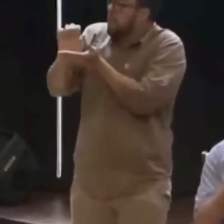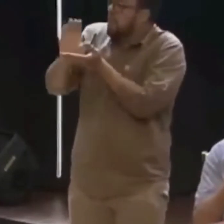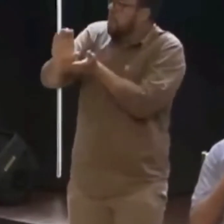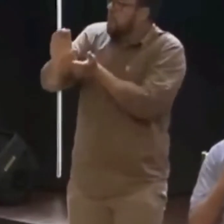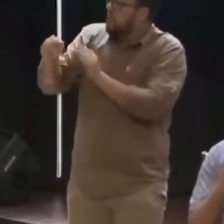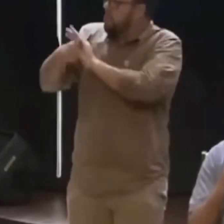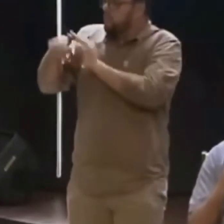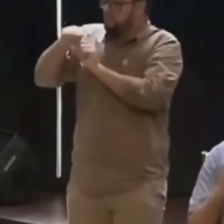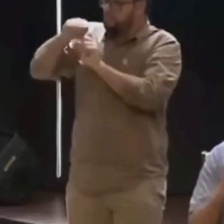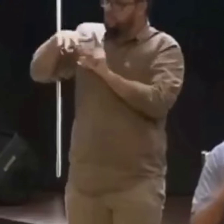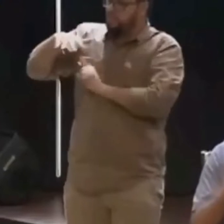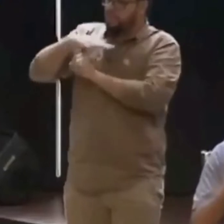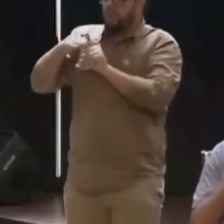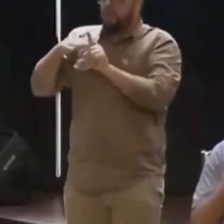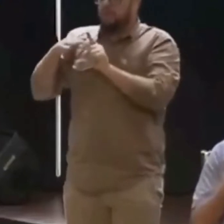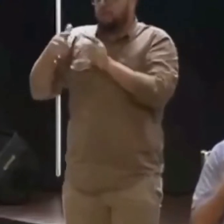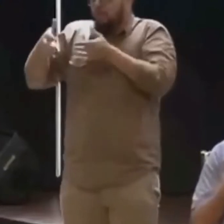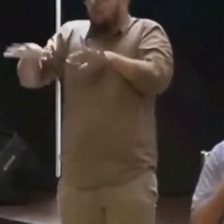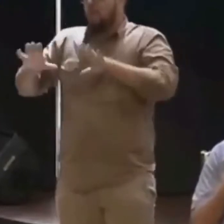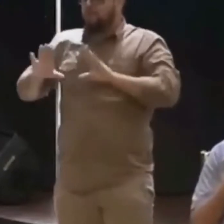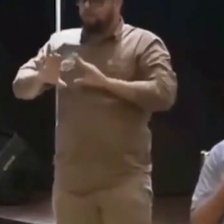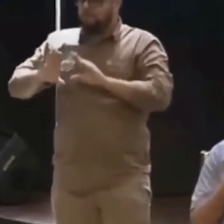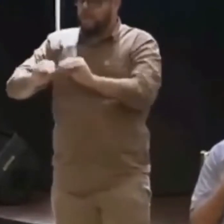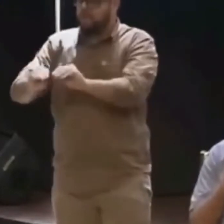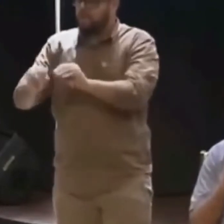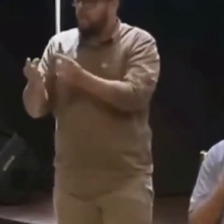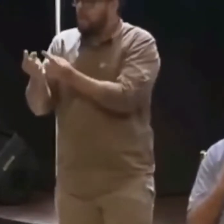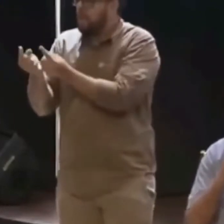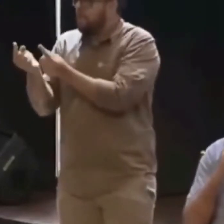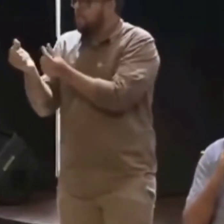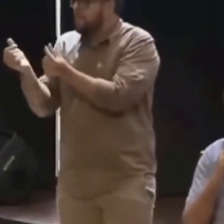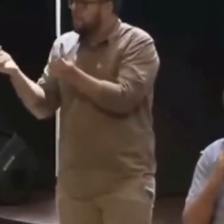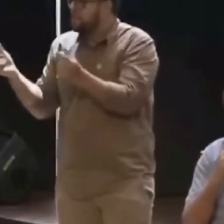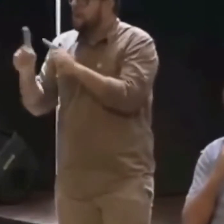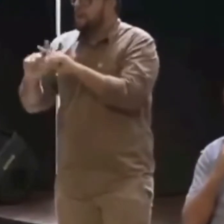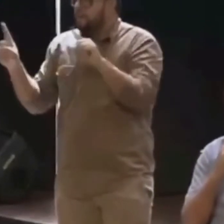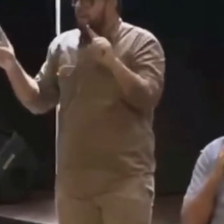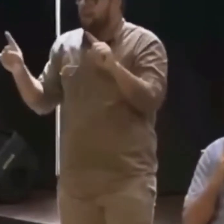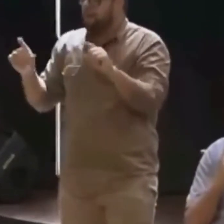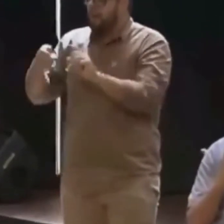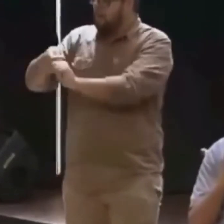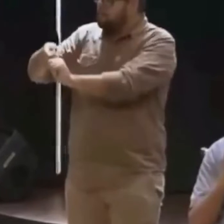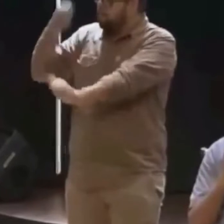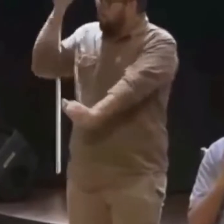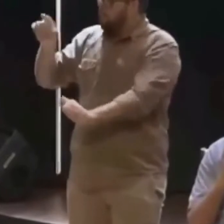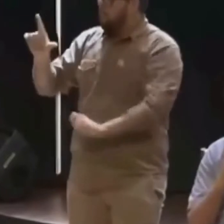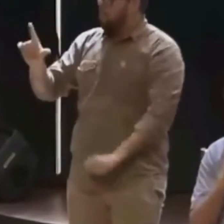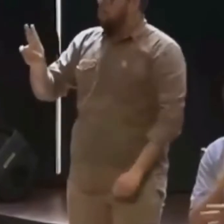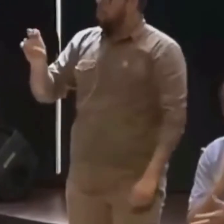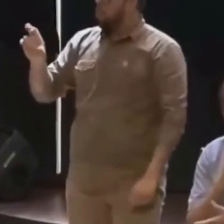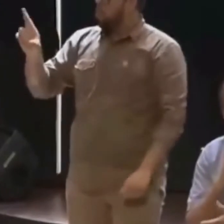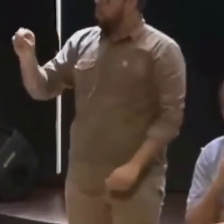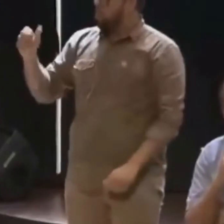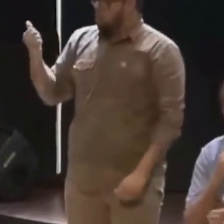Ninguém quer interferir nos preços. Mas esse spread, esse lucro abusivo,